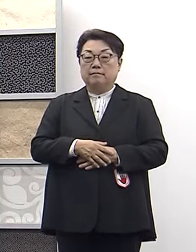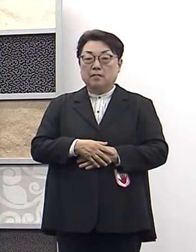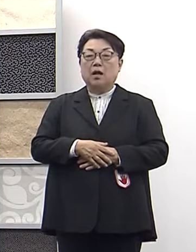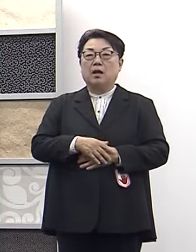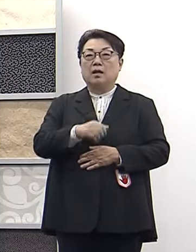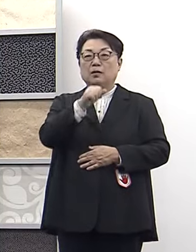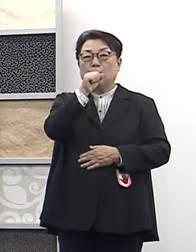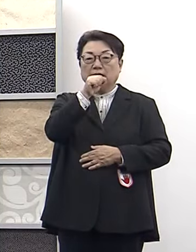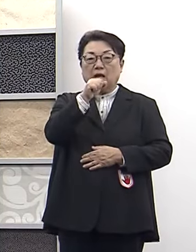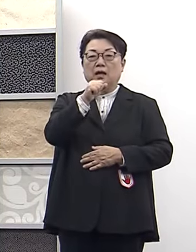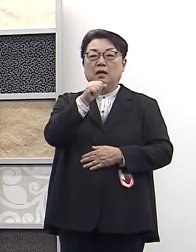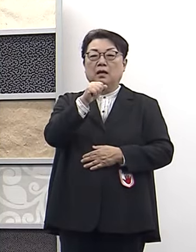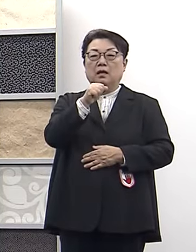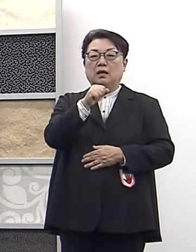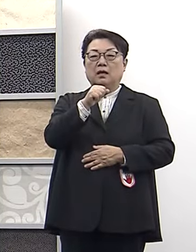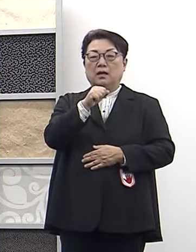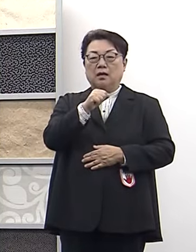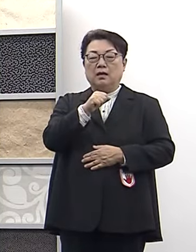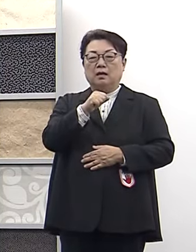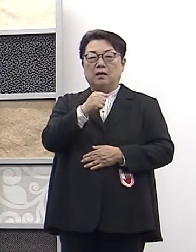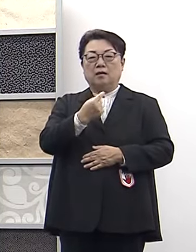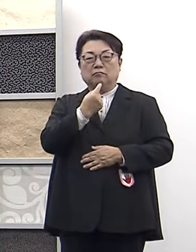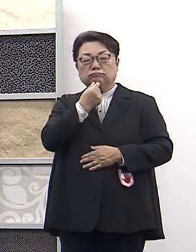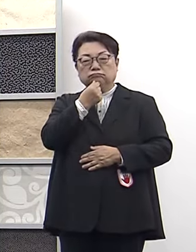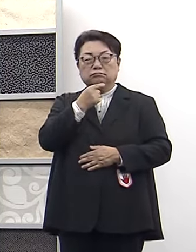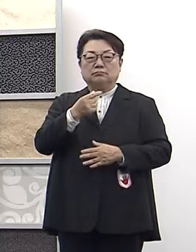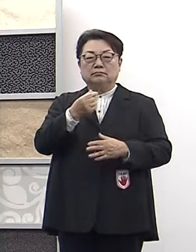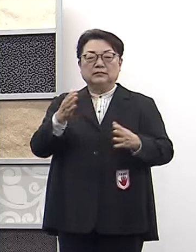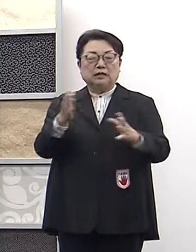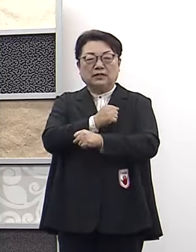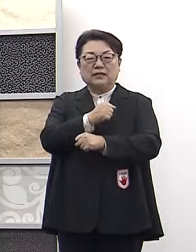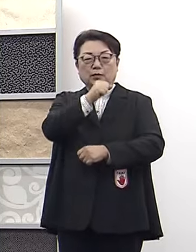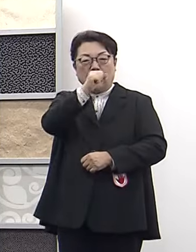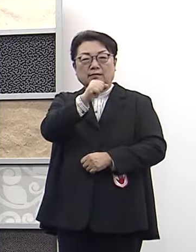良かったねと、県議が晴れて良かったですねということだと思います。